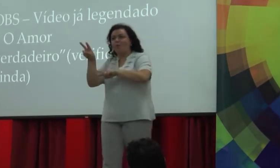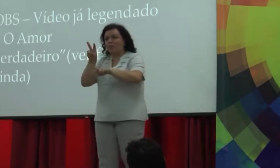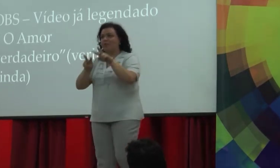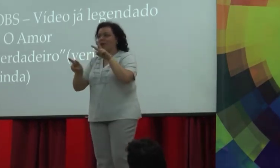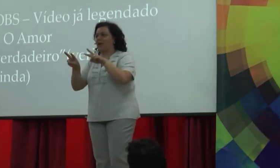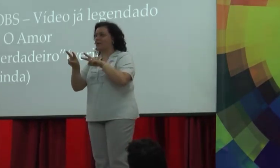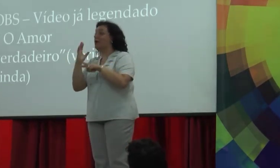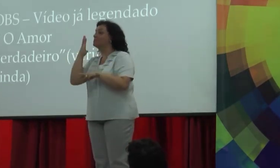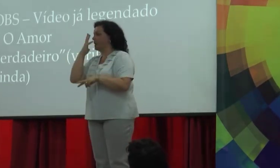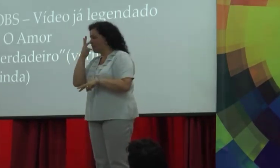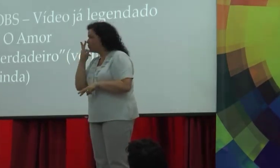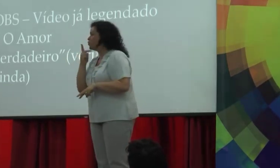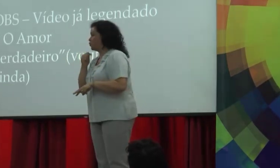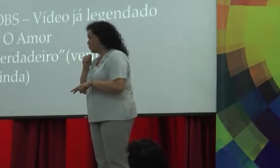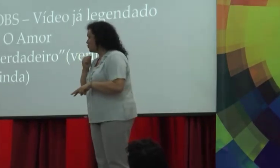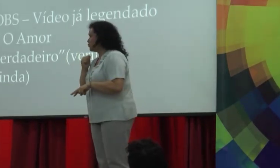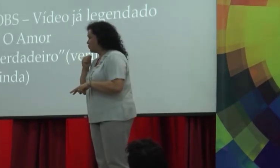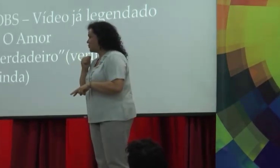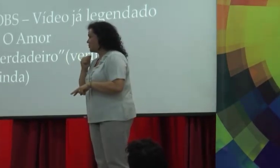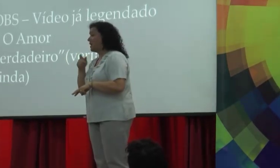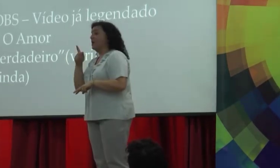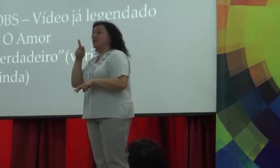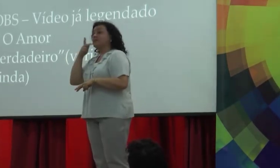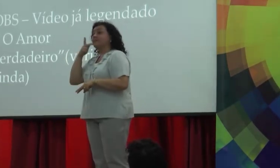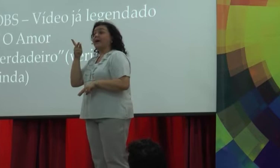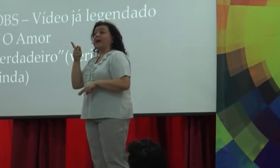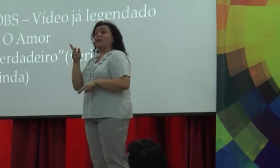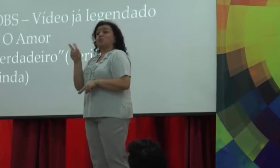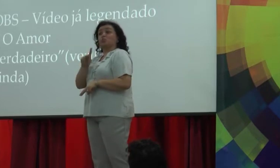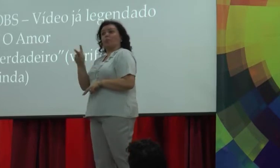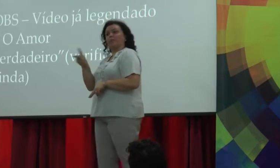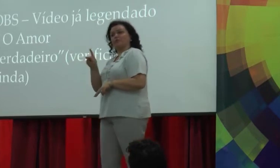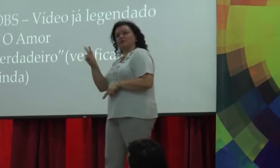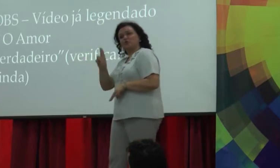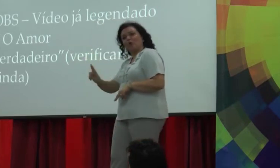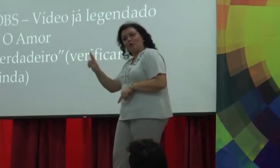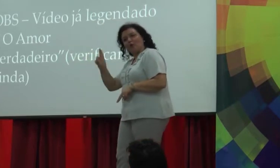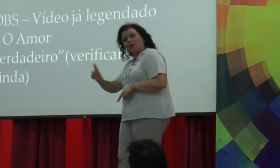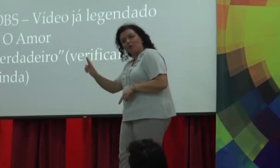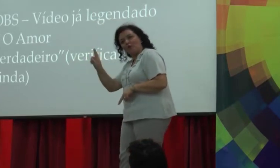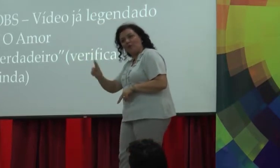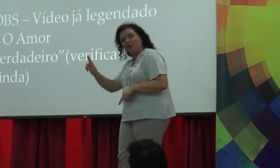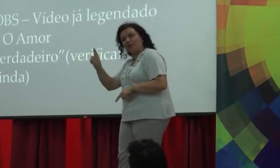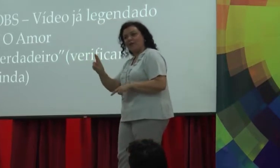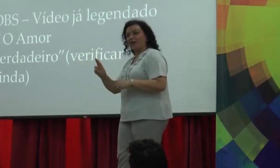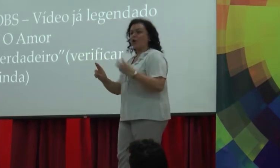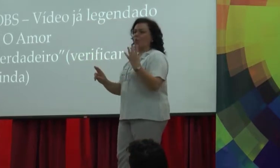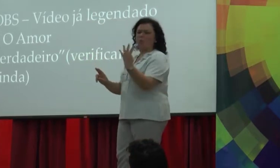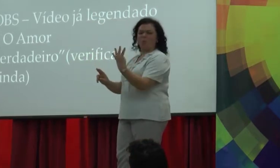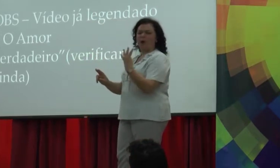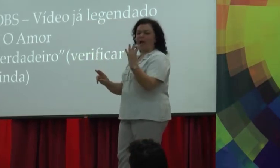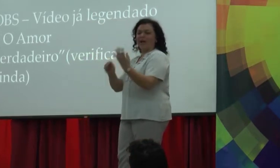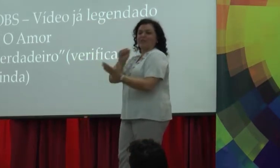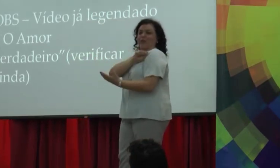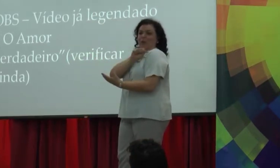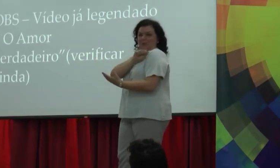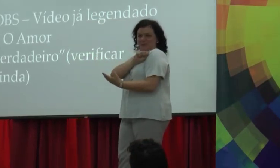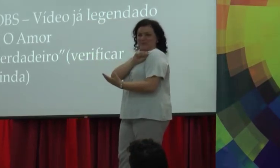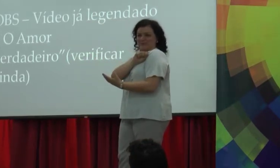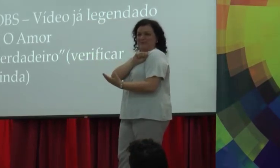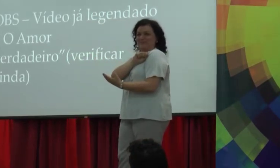Depois vocês vão dar uma olhadinha, porque é um vídeo maravilhoso. É um professor